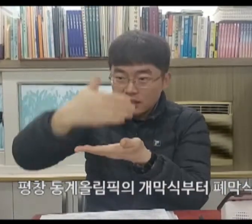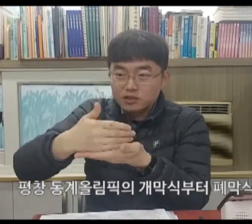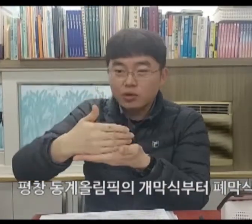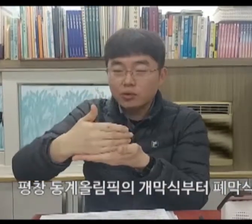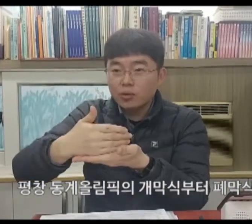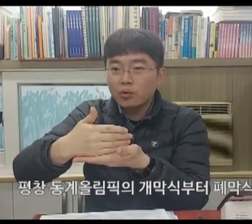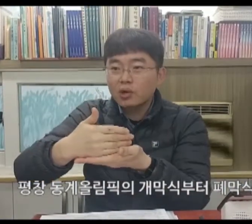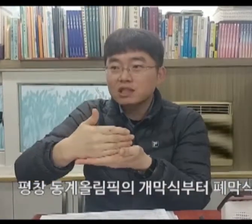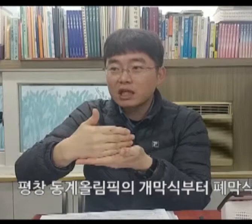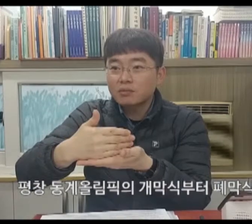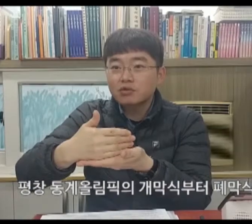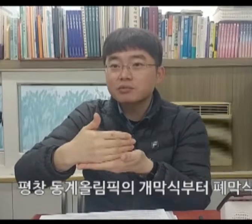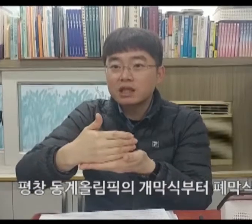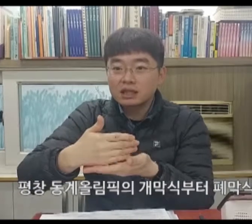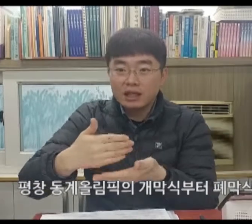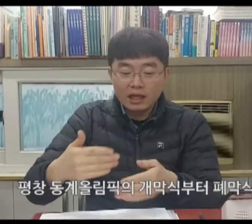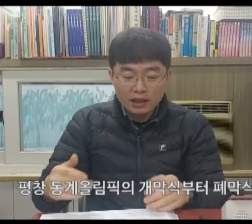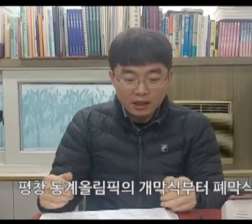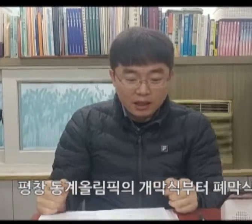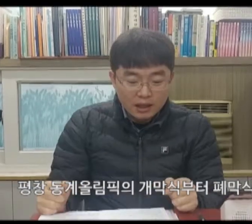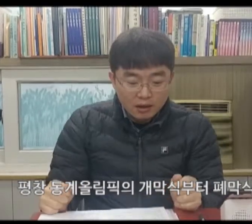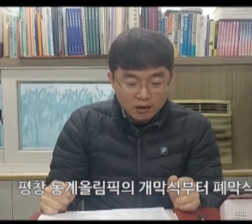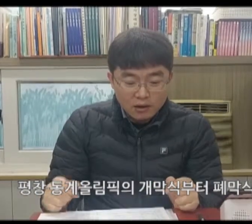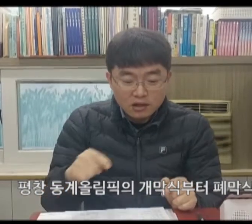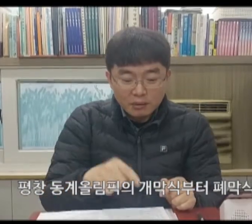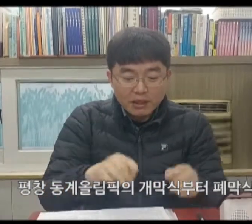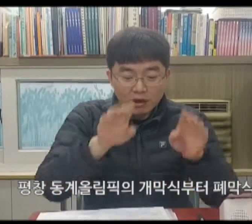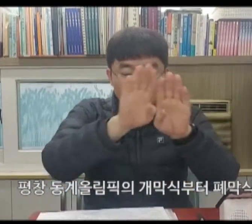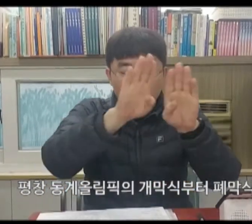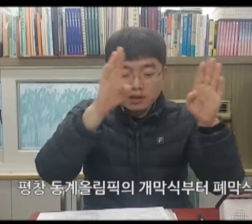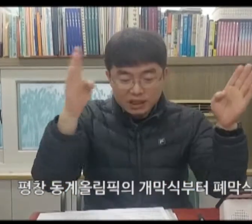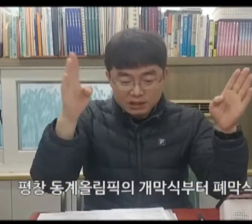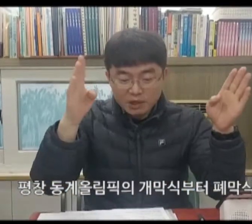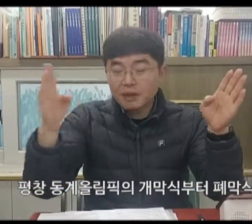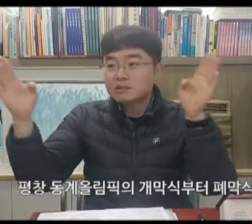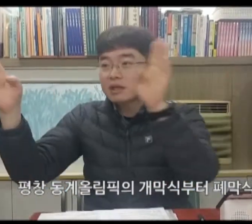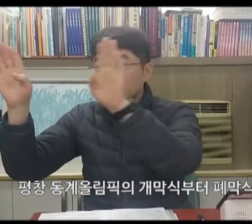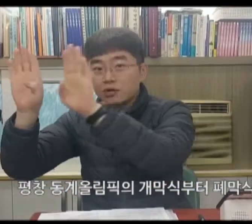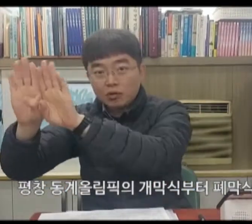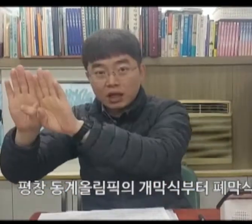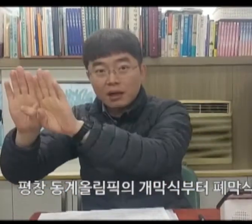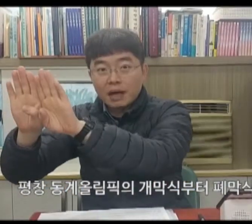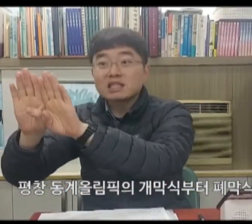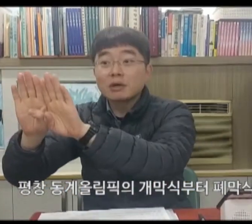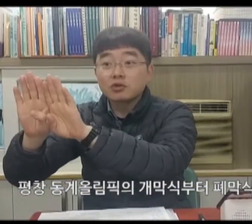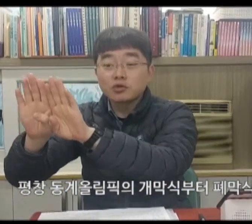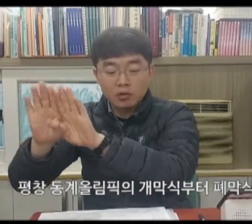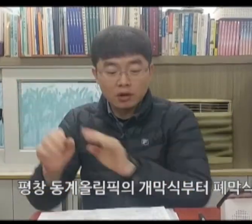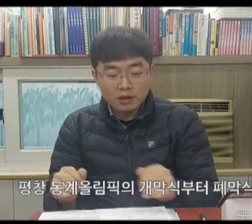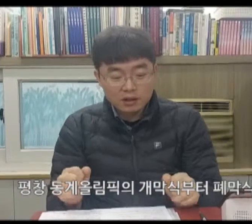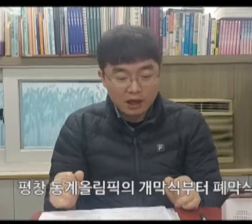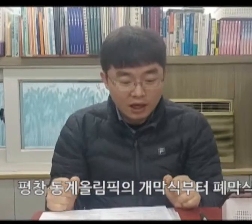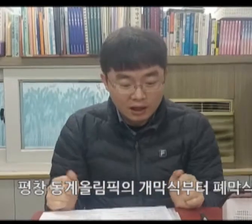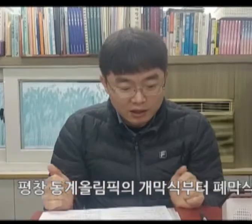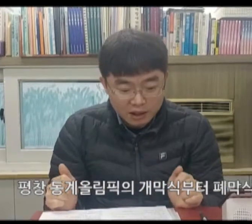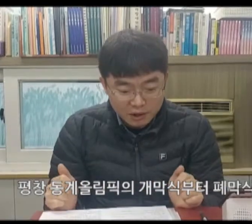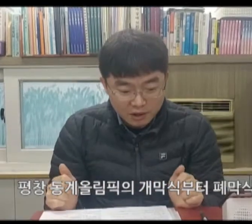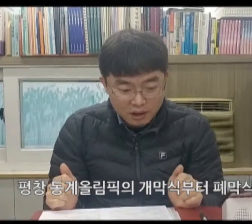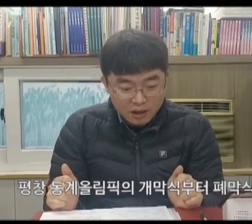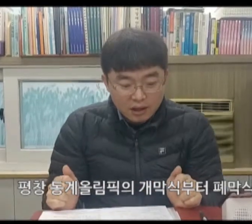수도 있고 여러 가지 닫는 모습들이 있는데, 여기서 만약 여는 걸 이렇게 했으면 마지막에 닫는 것도 이렇게 같이 맞춰줘서 이렇게 했다면,